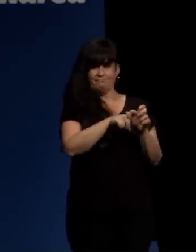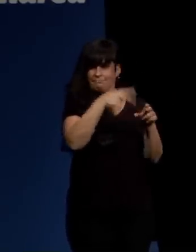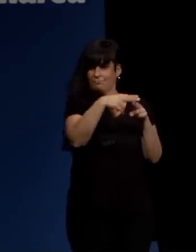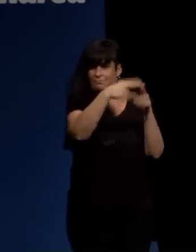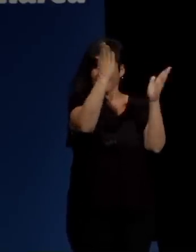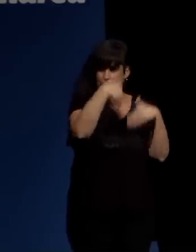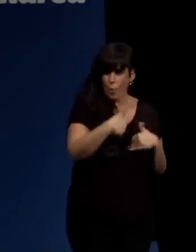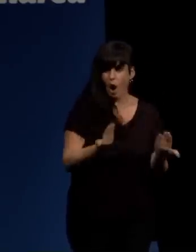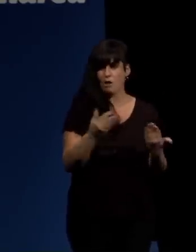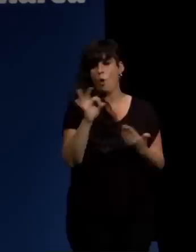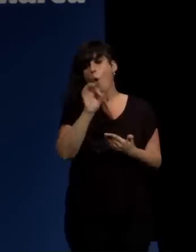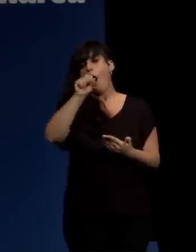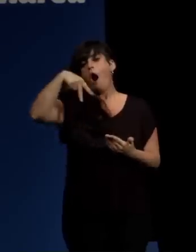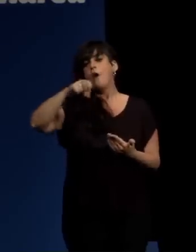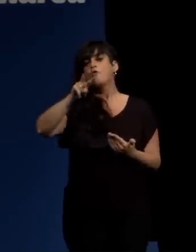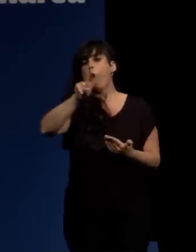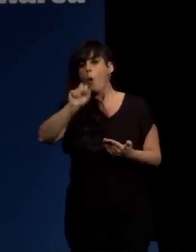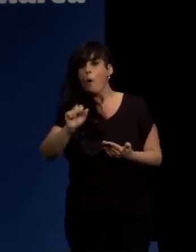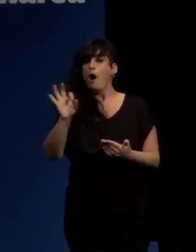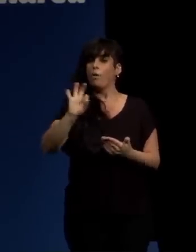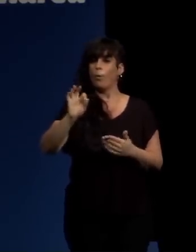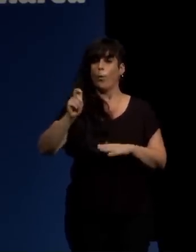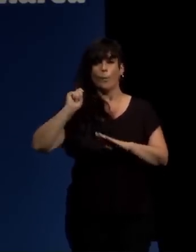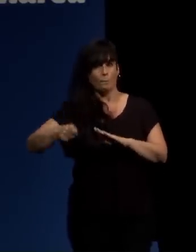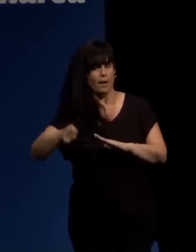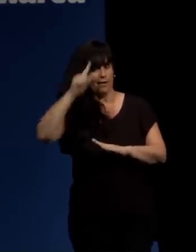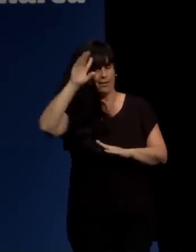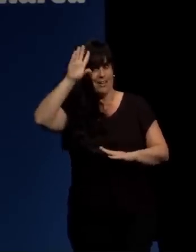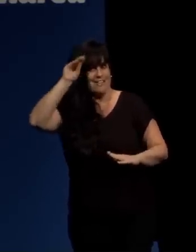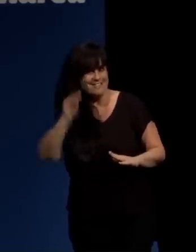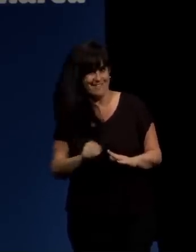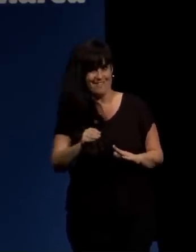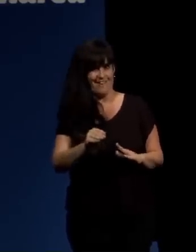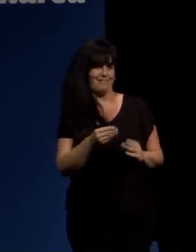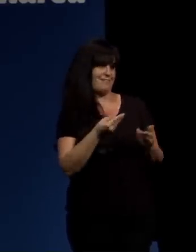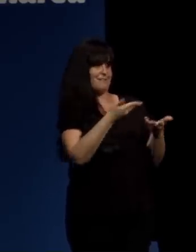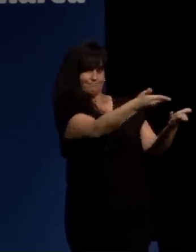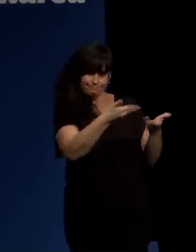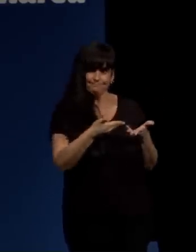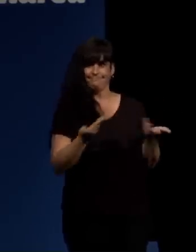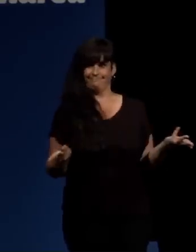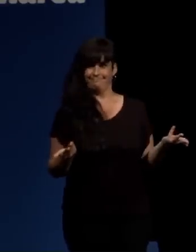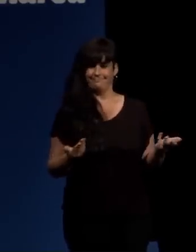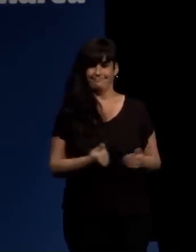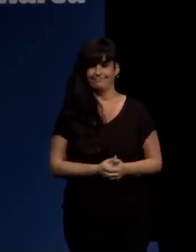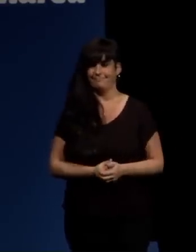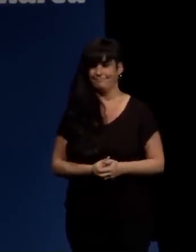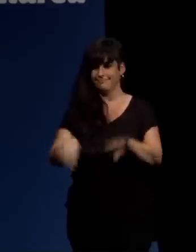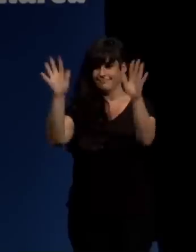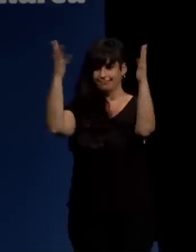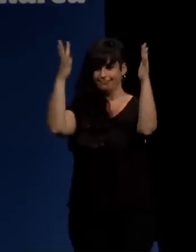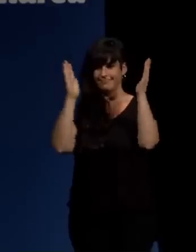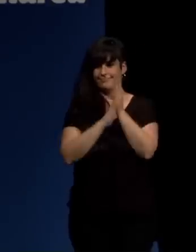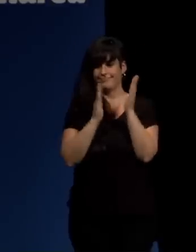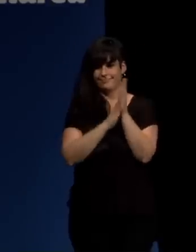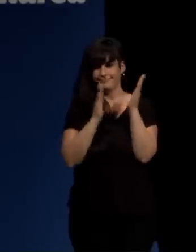Nova, de Podemos, o Gran Beiras, que puso a súa intelixencia política ao servizo do país, a Lorena, da Esquerda Unida.